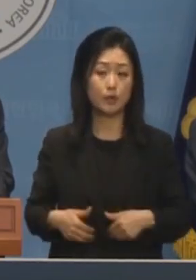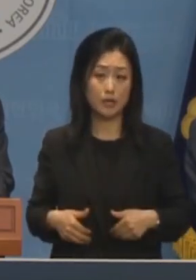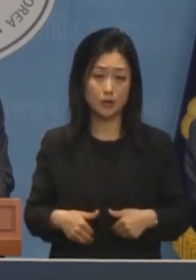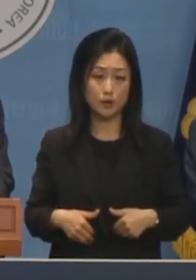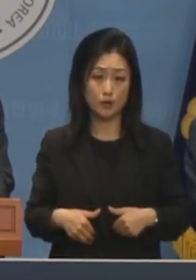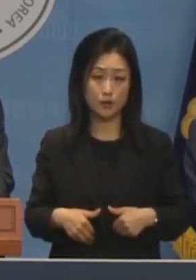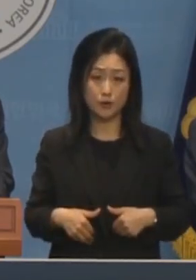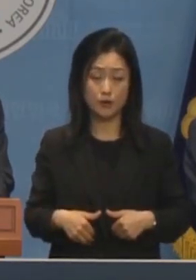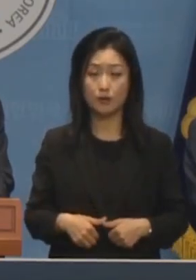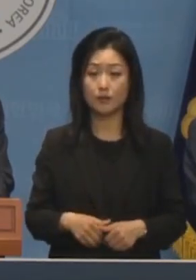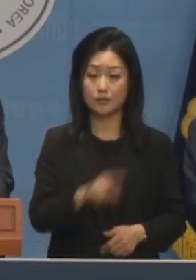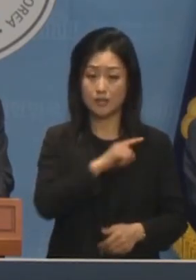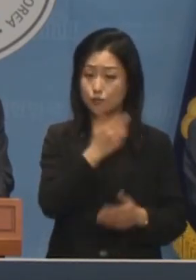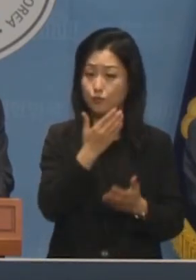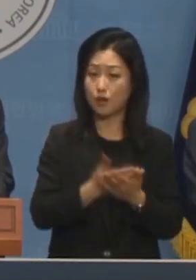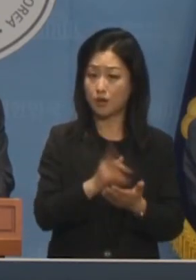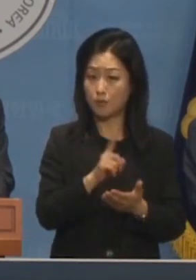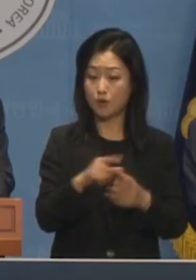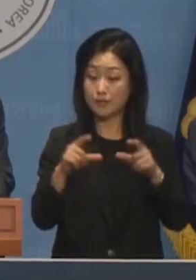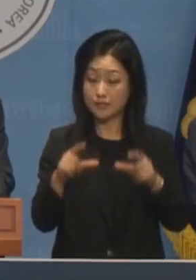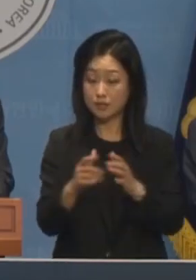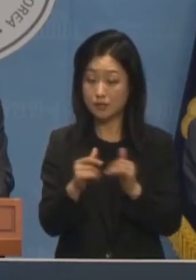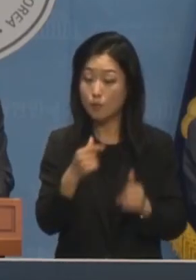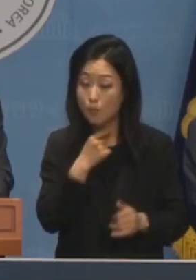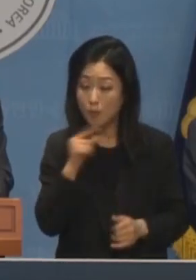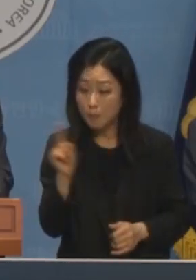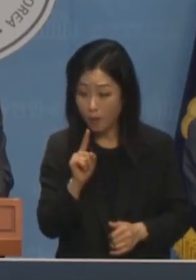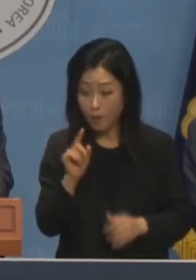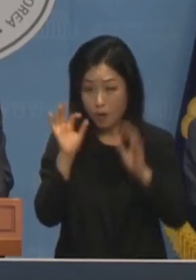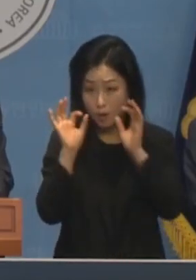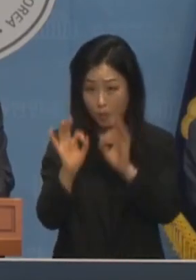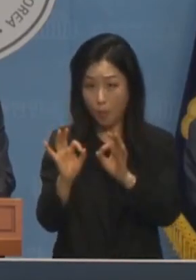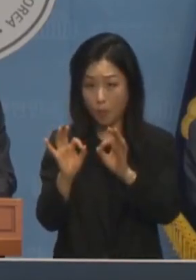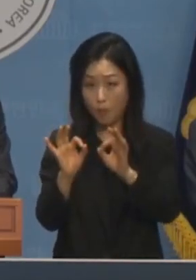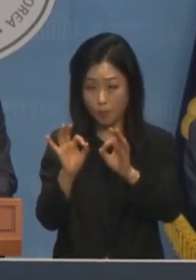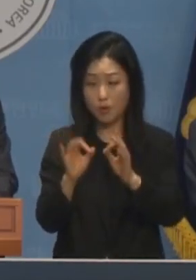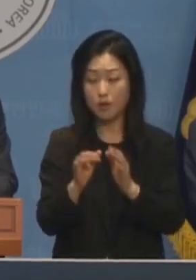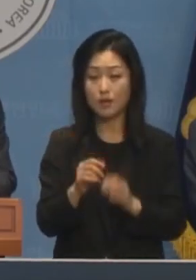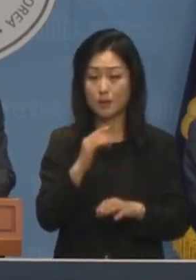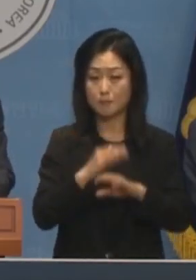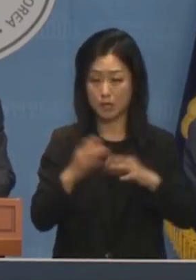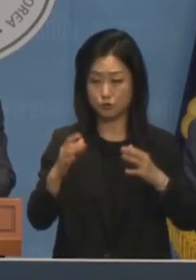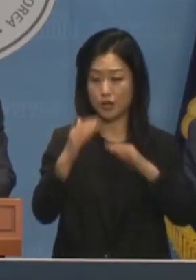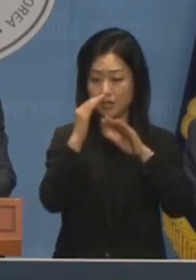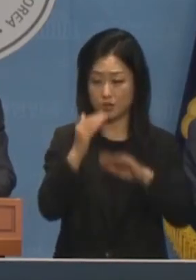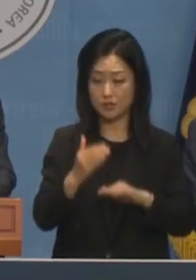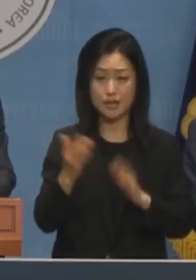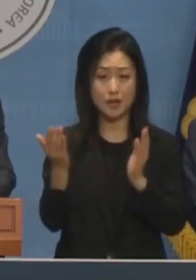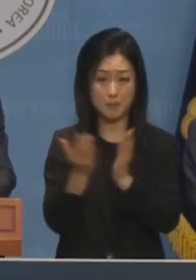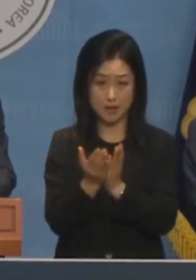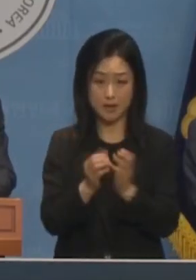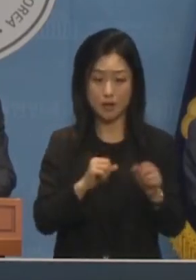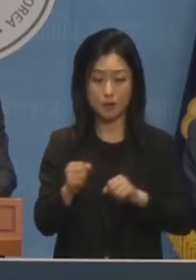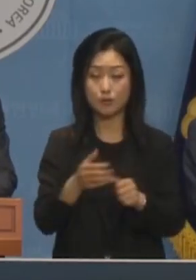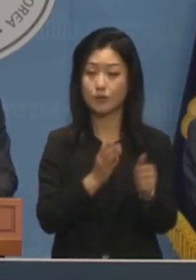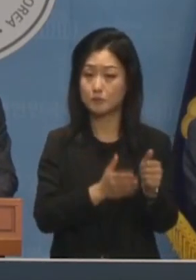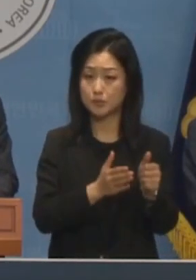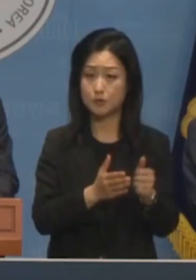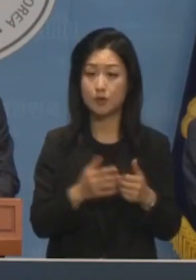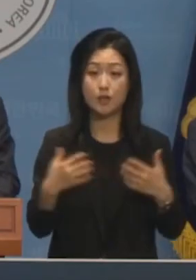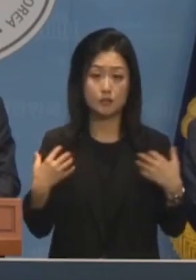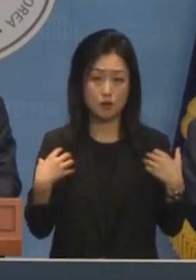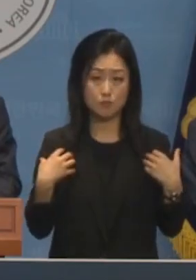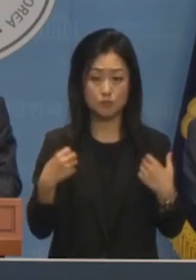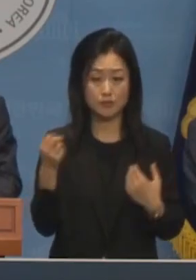무엇보다 우선시 되어야 할 것은 지역 주민의 목소리를 반영한 민주적 절차입니다. 정부는 이를